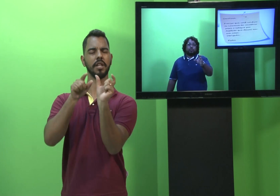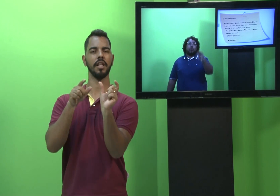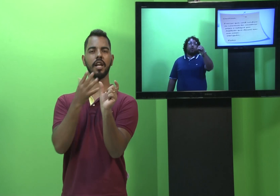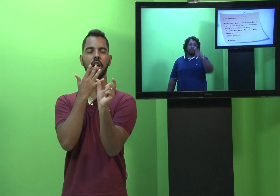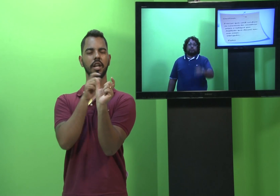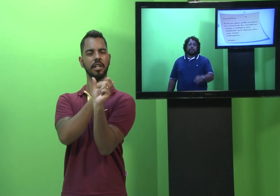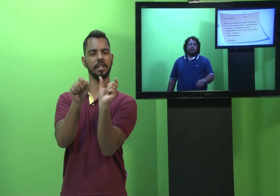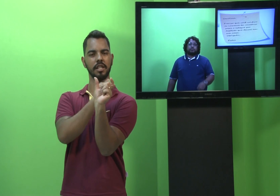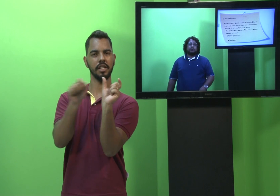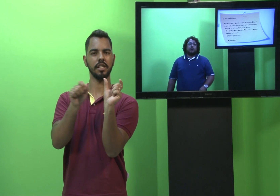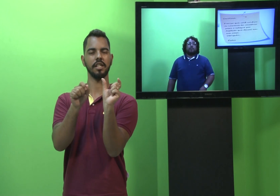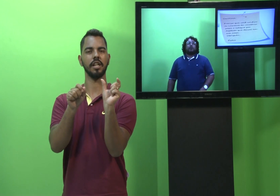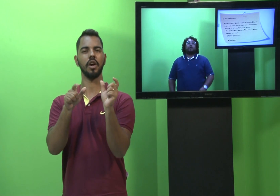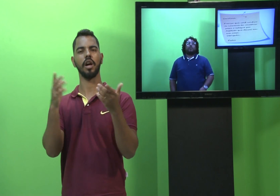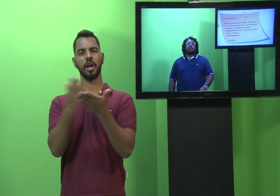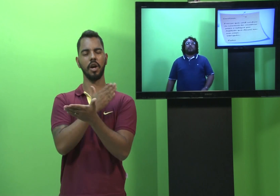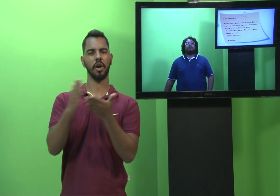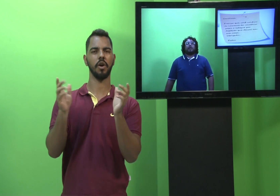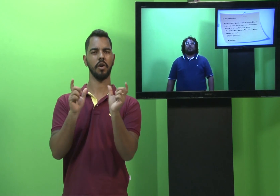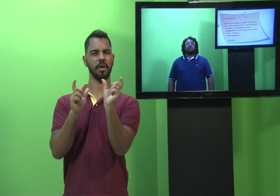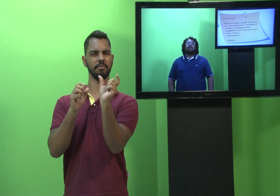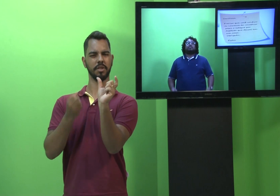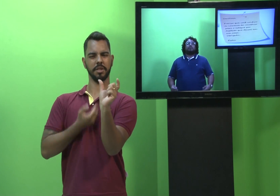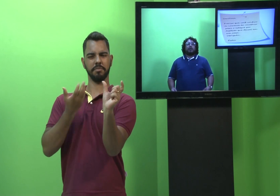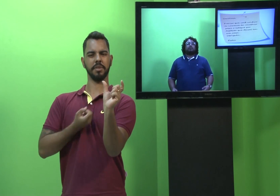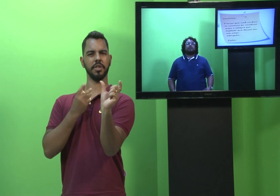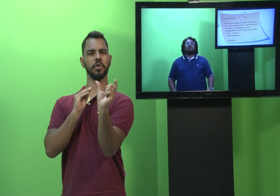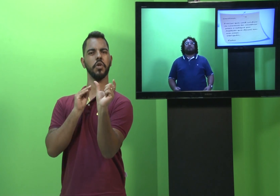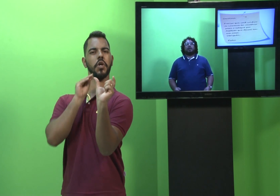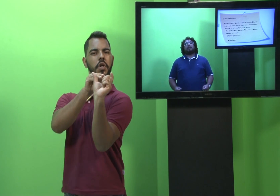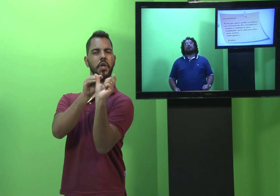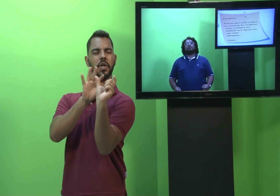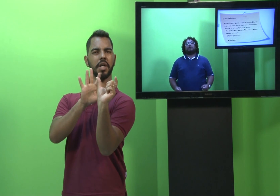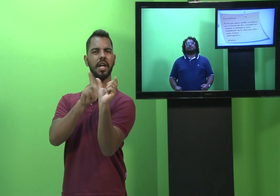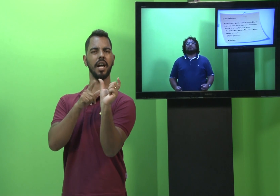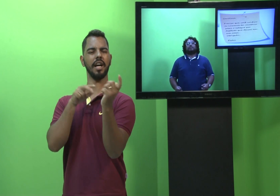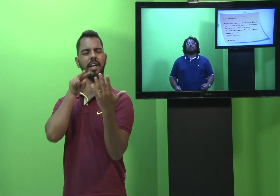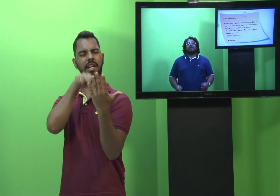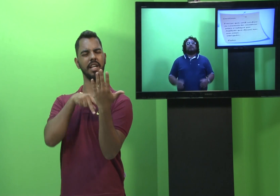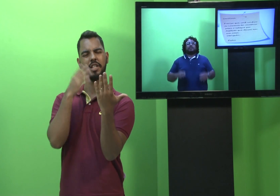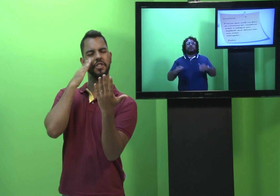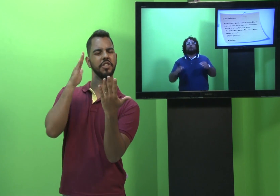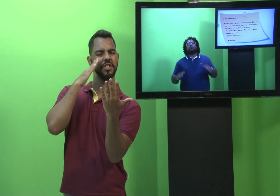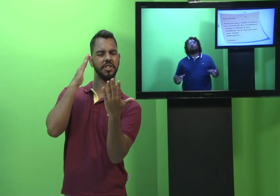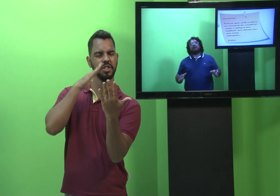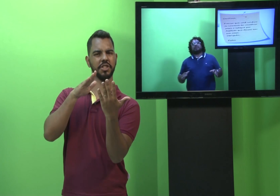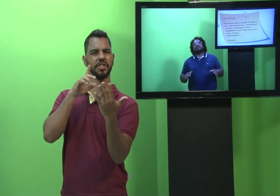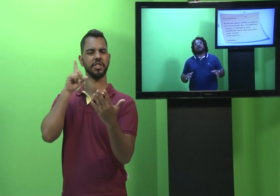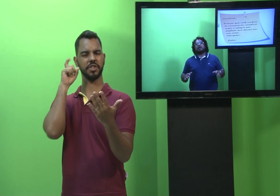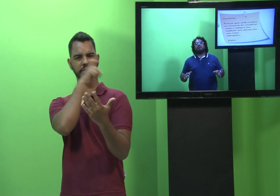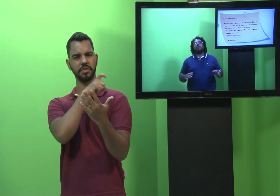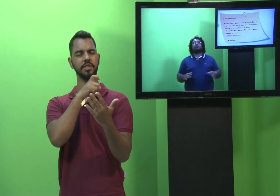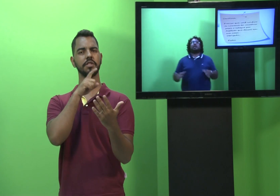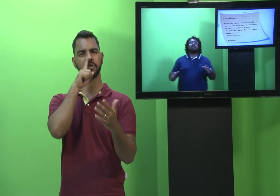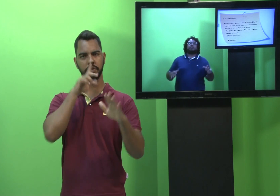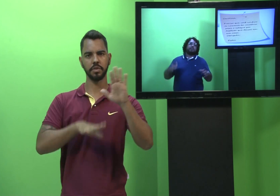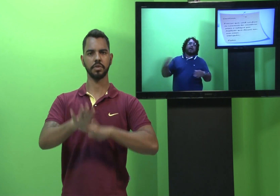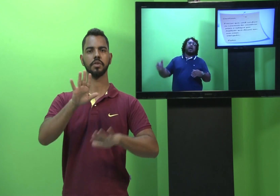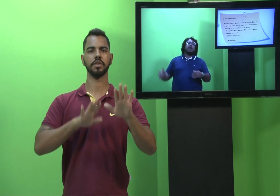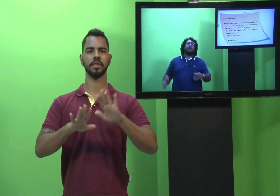num corpo do texto podem comprometer o entendimento e a finalidade do mesmo. fazendo tudo parecer importante